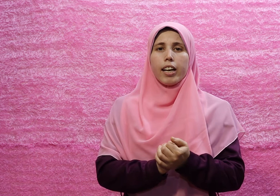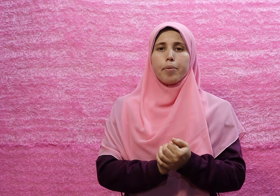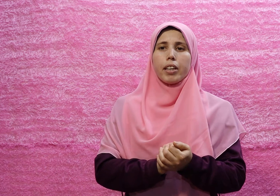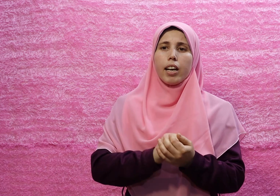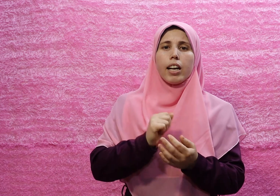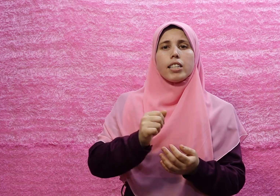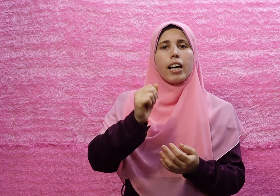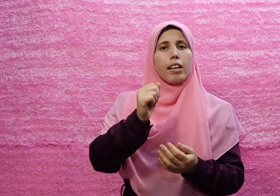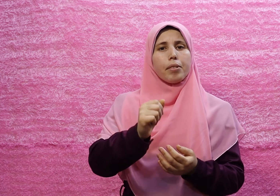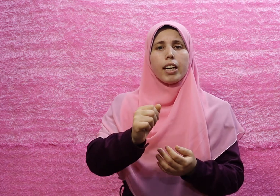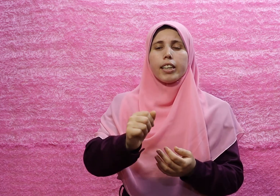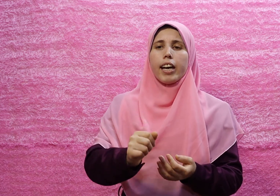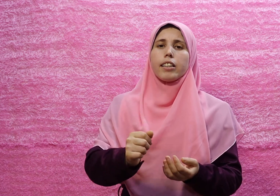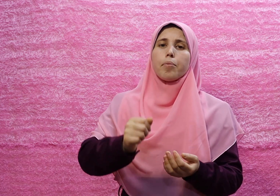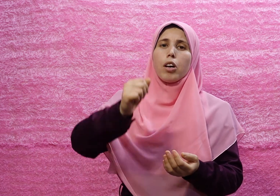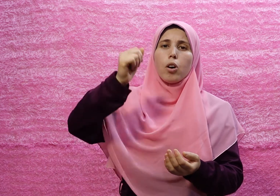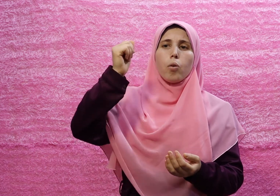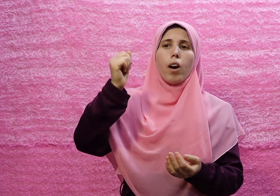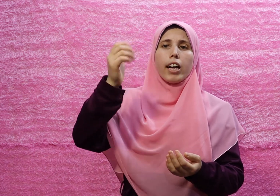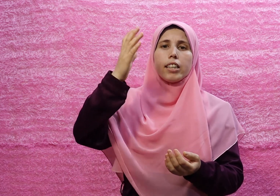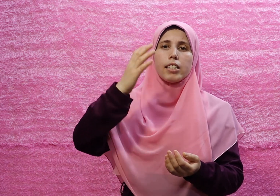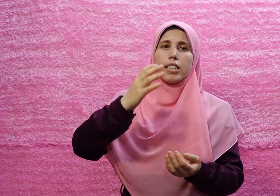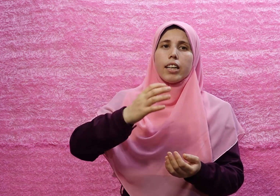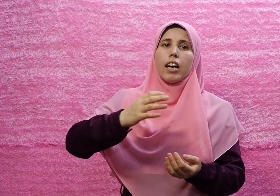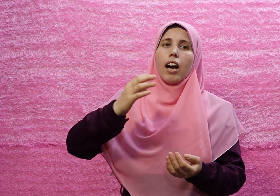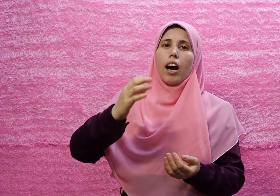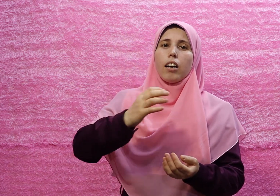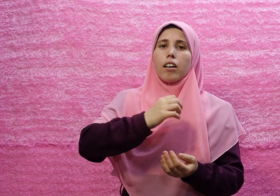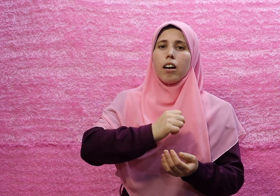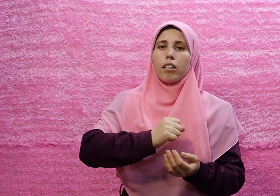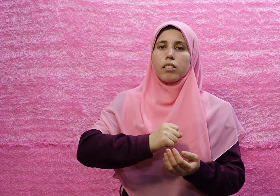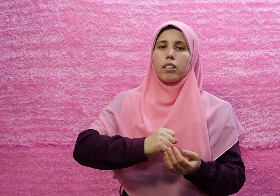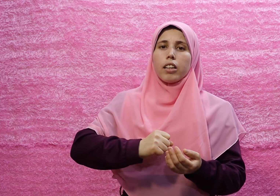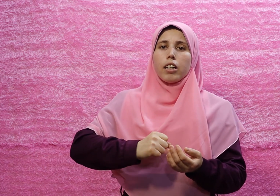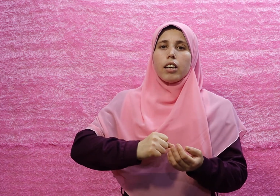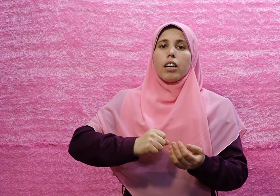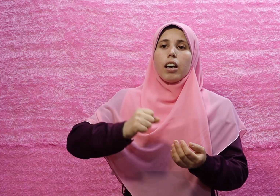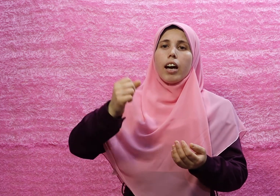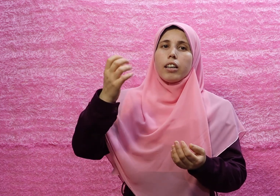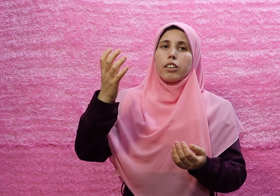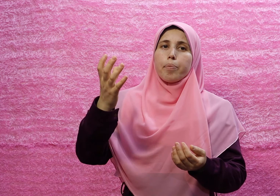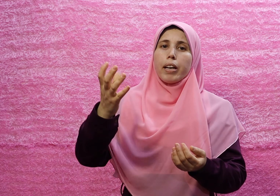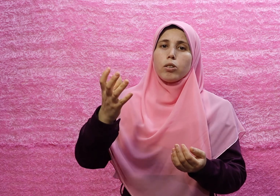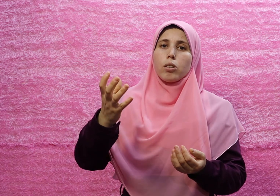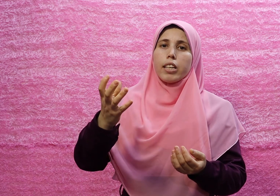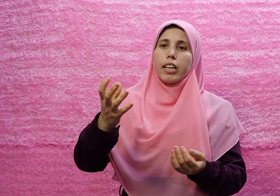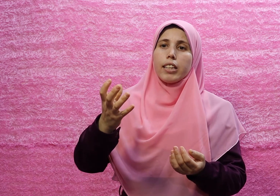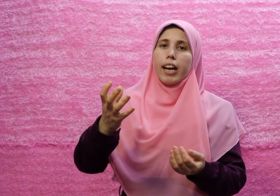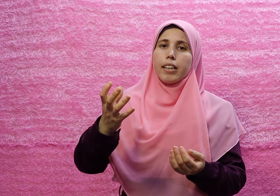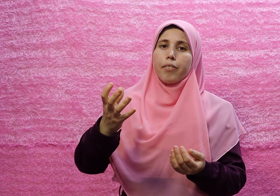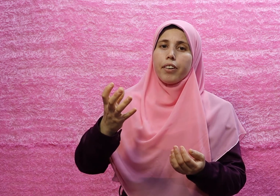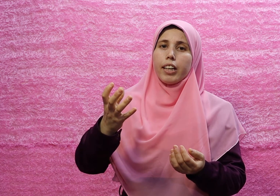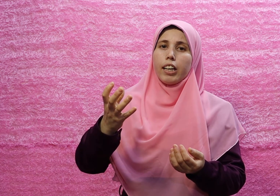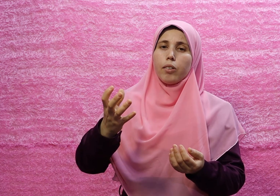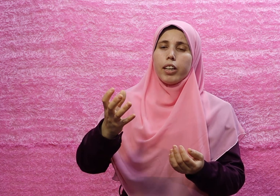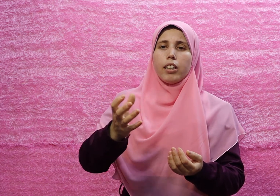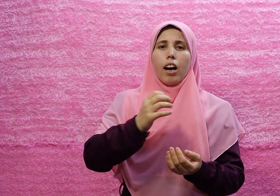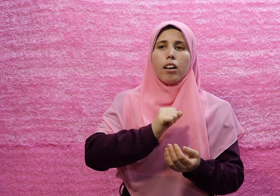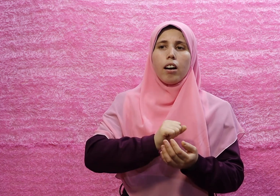كلامي، انا زعلان منك يا ادم وهتنزل على الارض. يبقى نزول سيدنا ادم فين يا حلوين؟ على